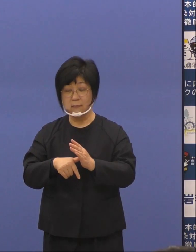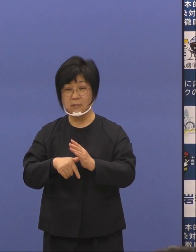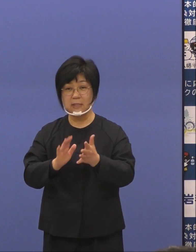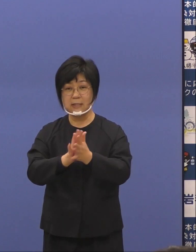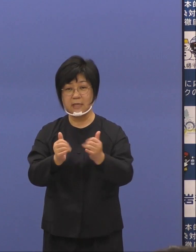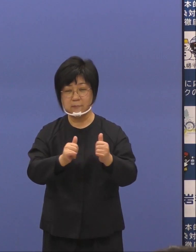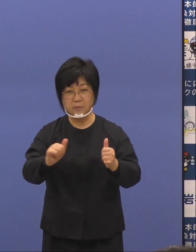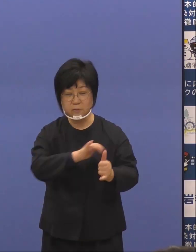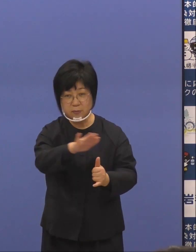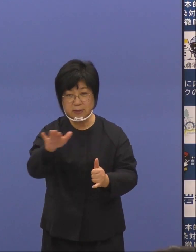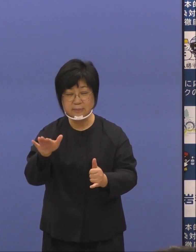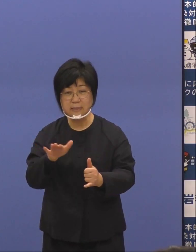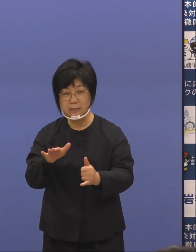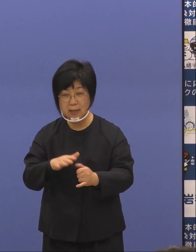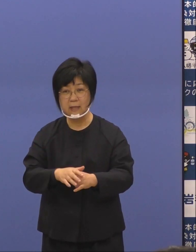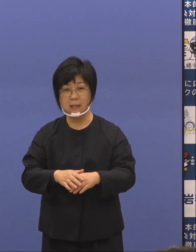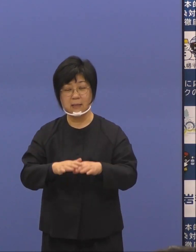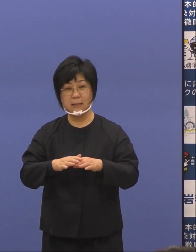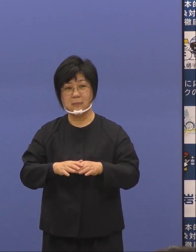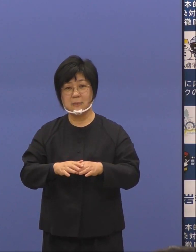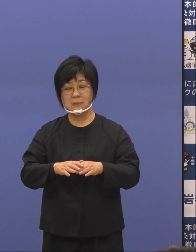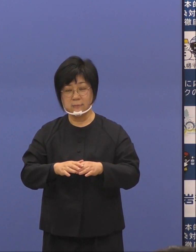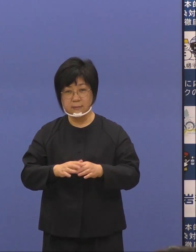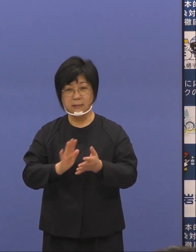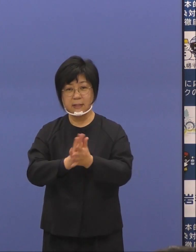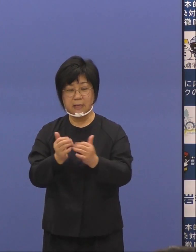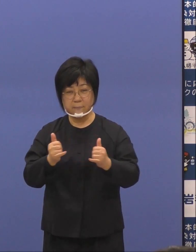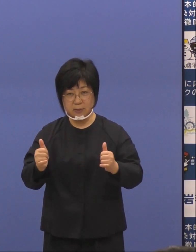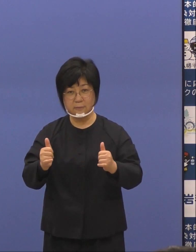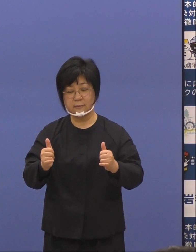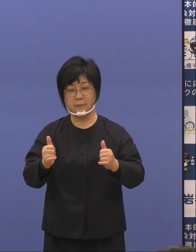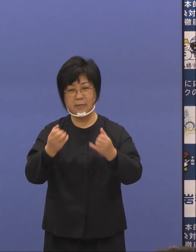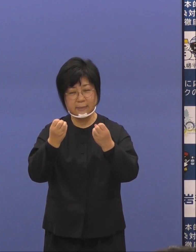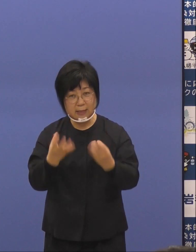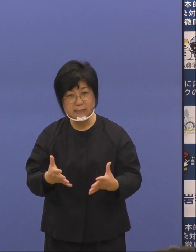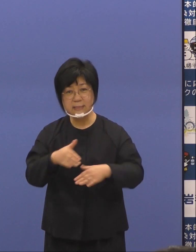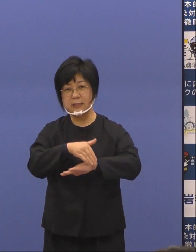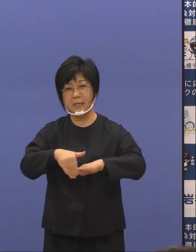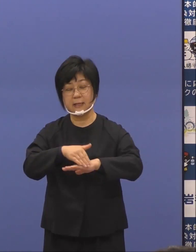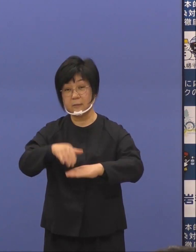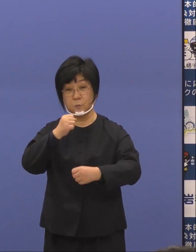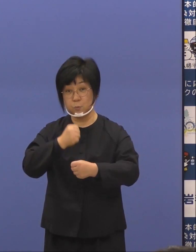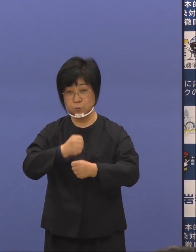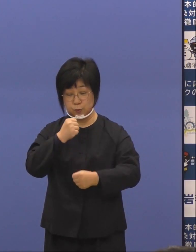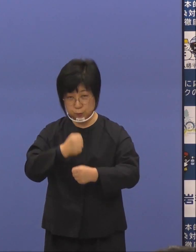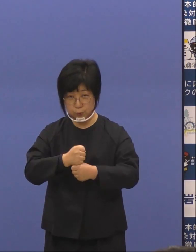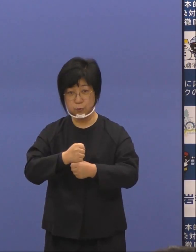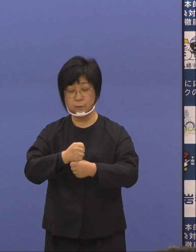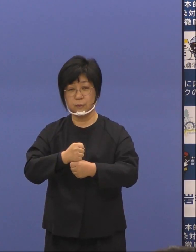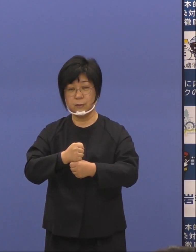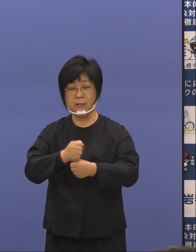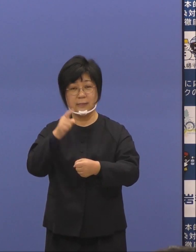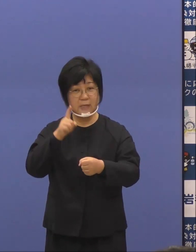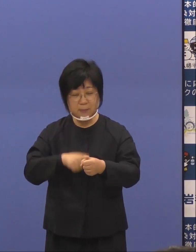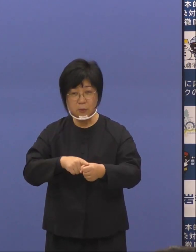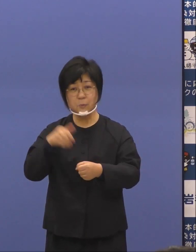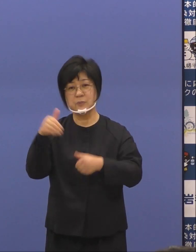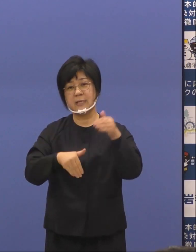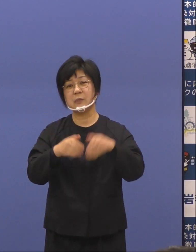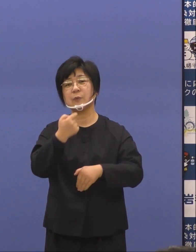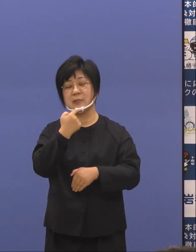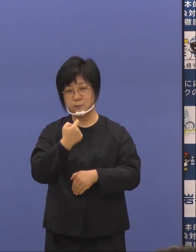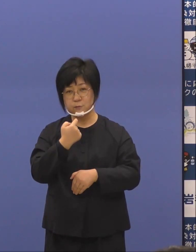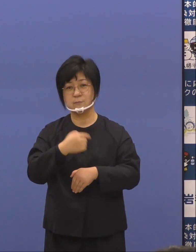回は岩手の新しい県民計画を作るそのための選挙に参